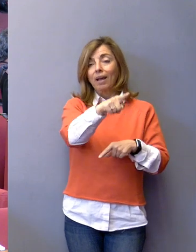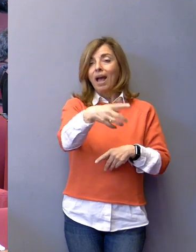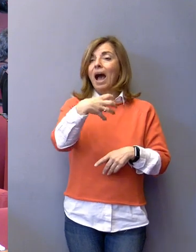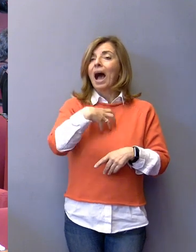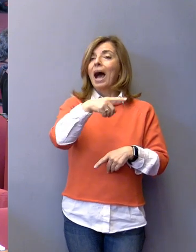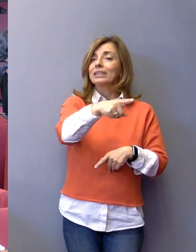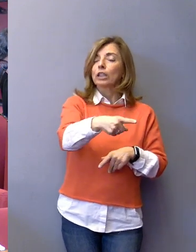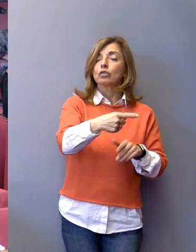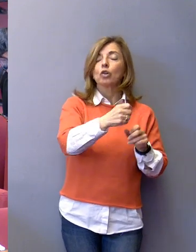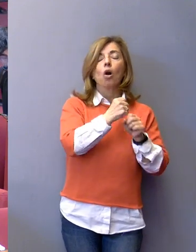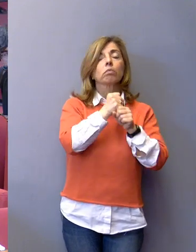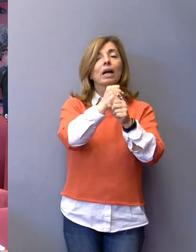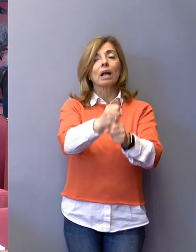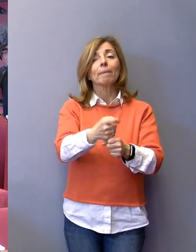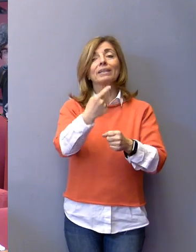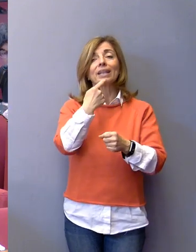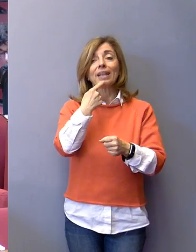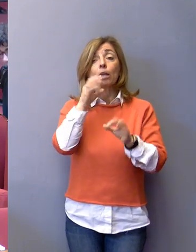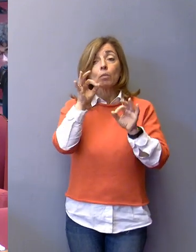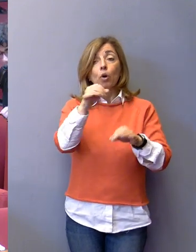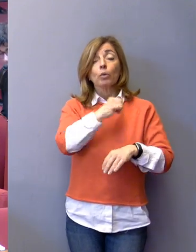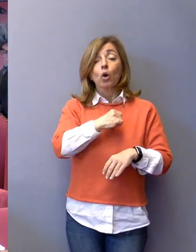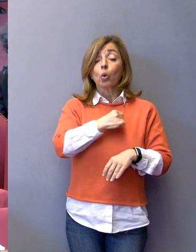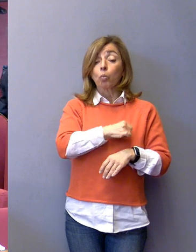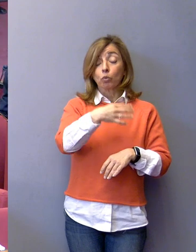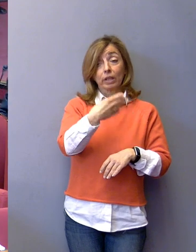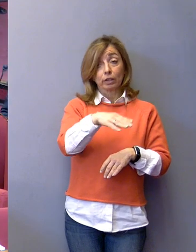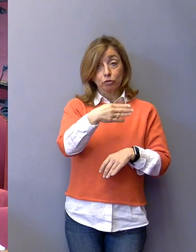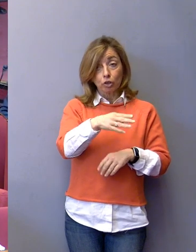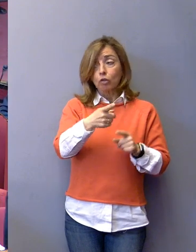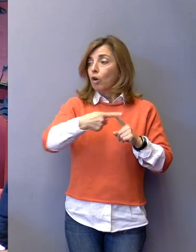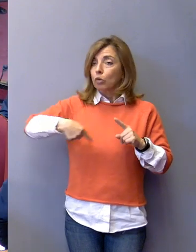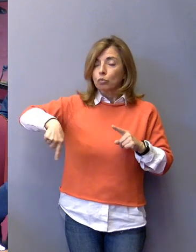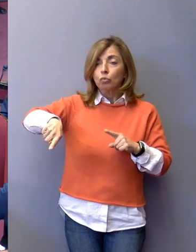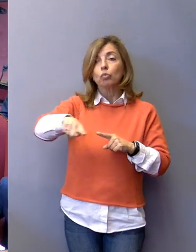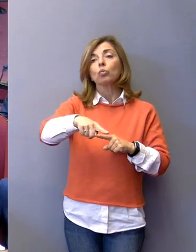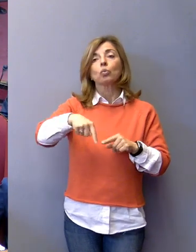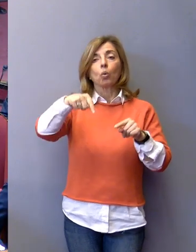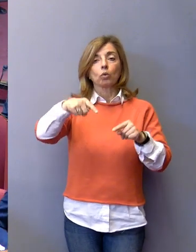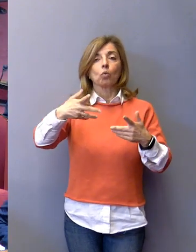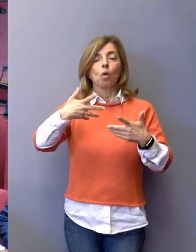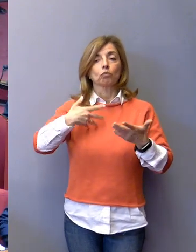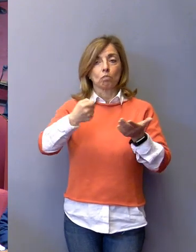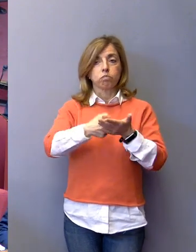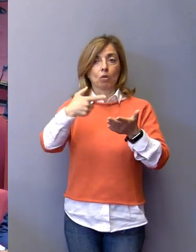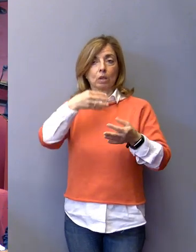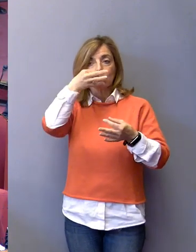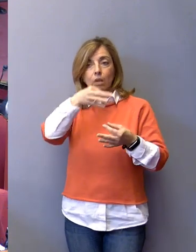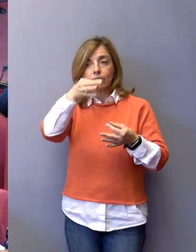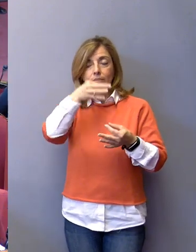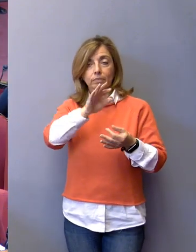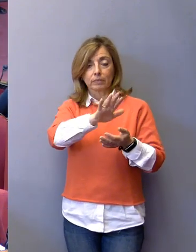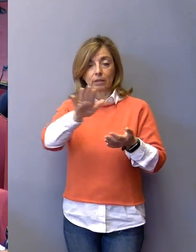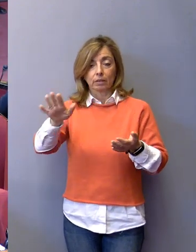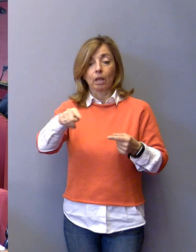l'aggiunta il comune di Genova Quindi vorrei che rimanesse agli atti perché ritengo che questa cosa sia detta gravissima e speriamo